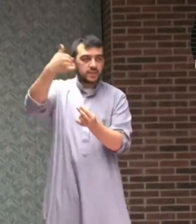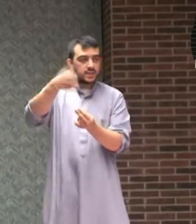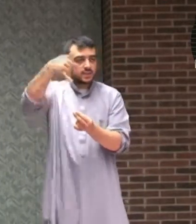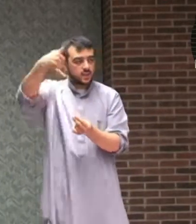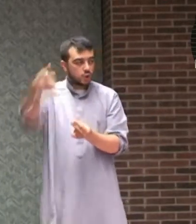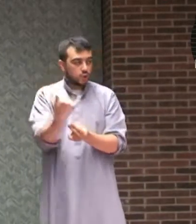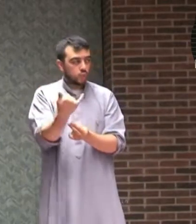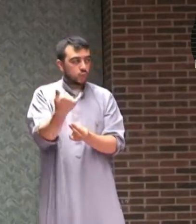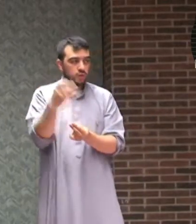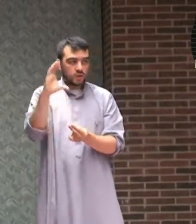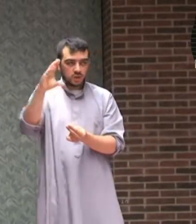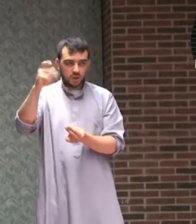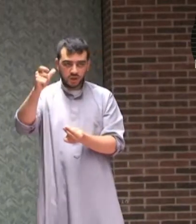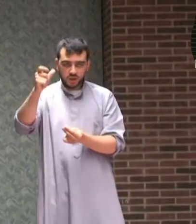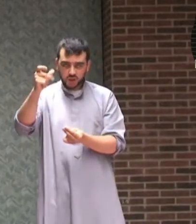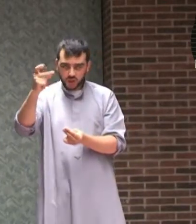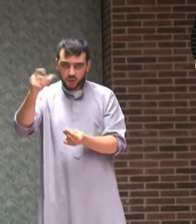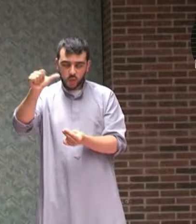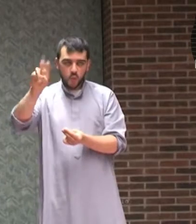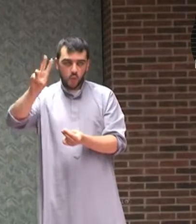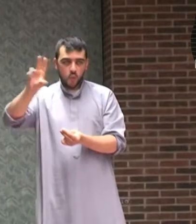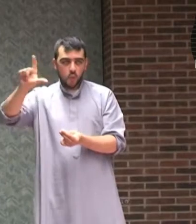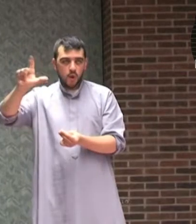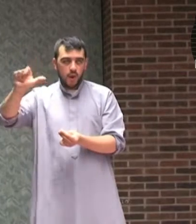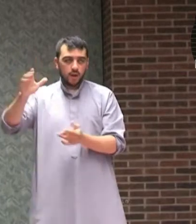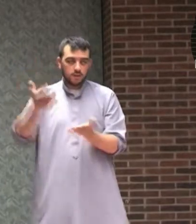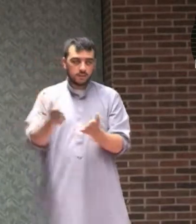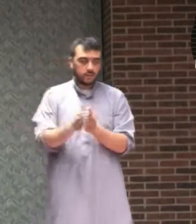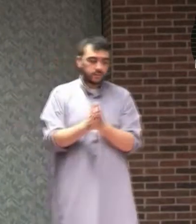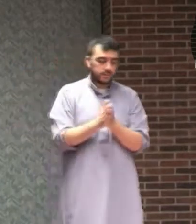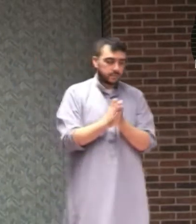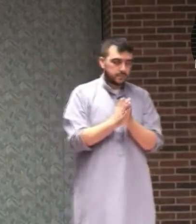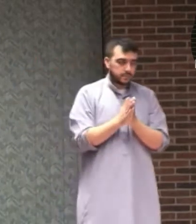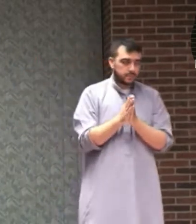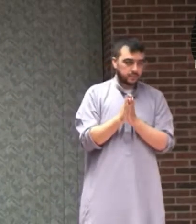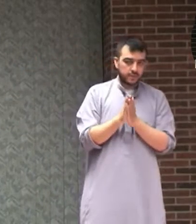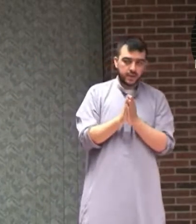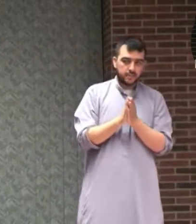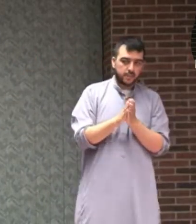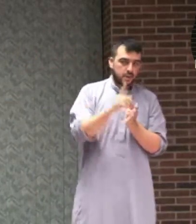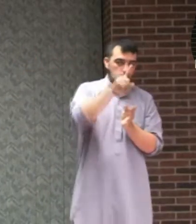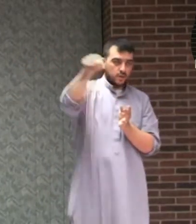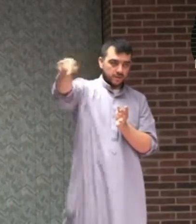y a dans un acte adoratoire tel que celui-ci. Allahu a'lam.